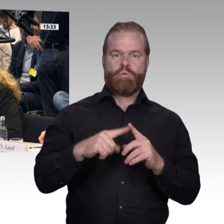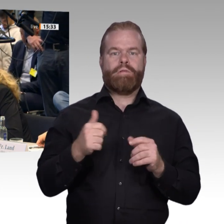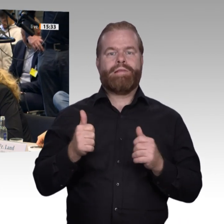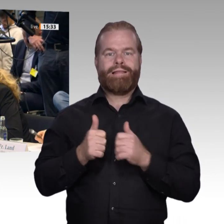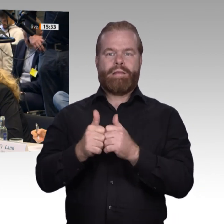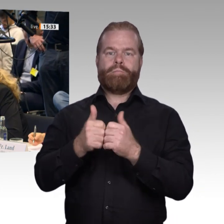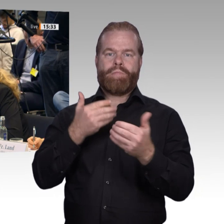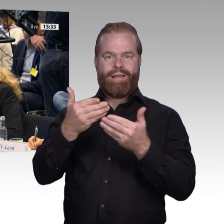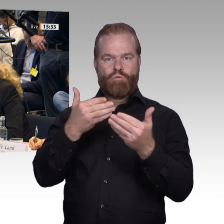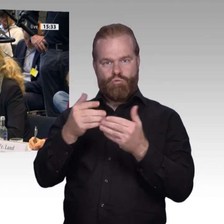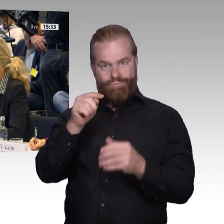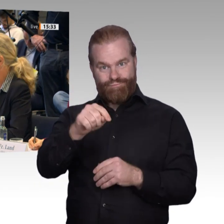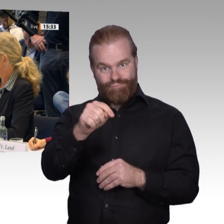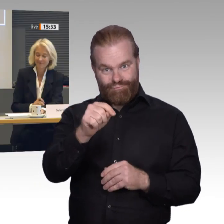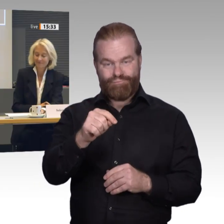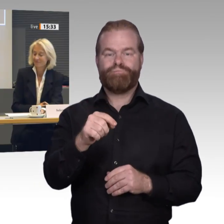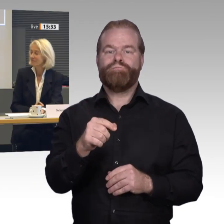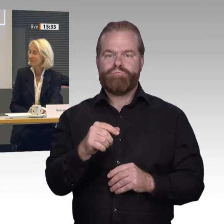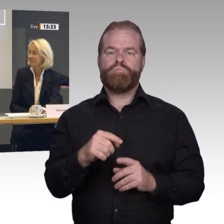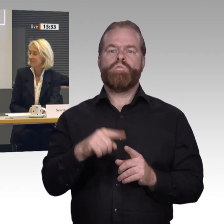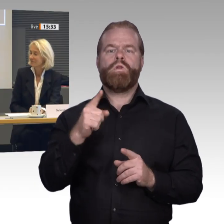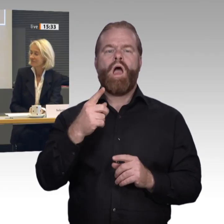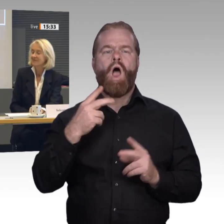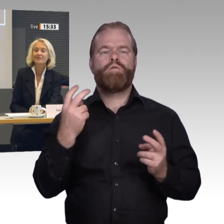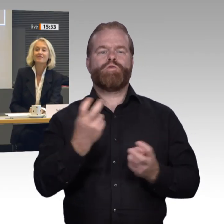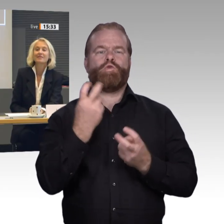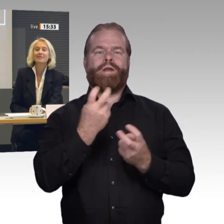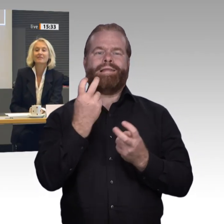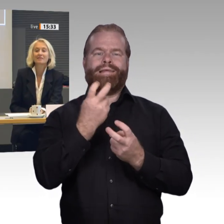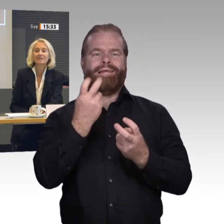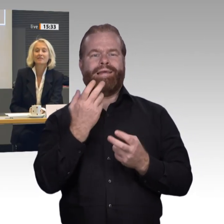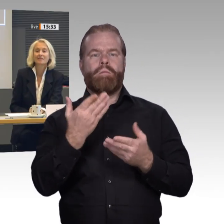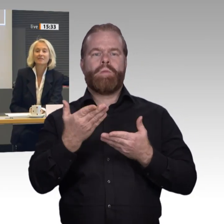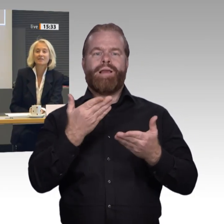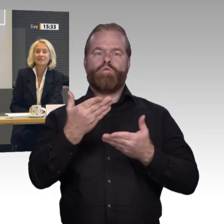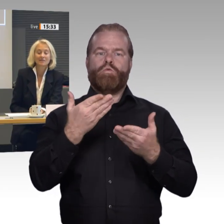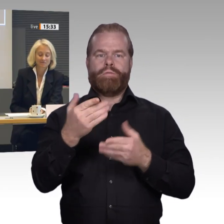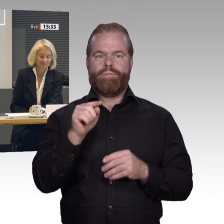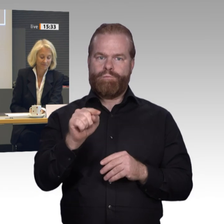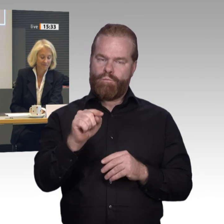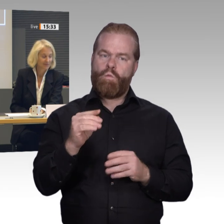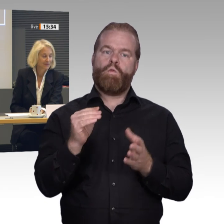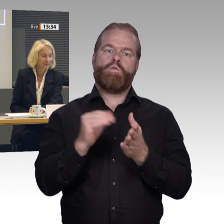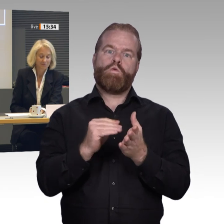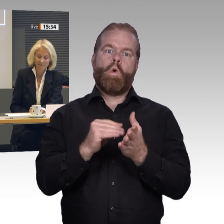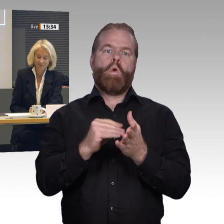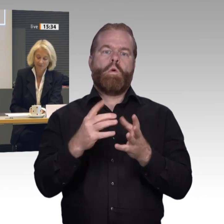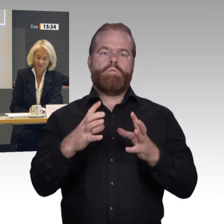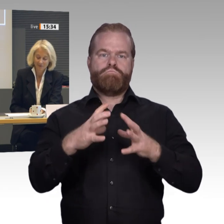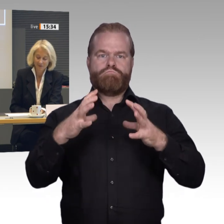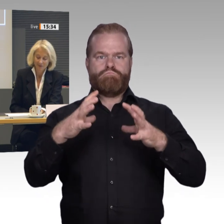Stellungnahme ausgeführt. Vielen Dank. Okay. Dankeschön, Frau Welke. Mit dem Gong ist die Zeit der